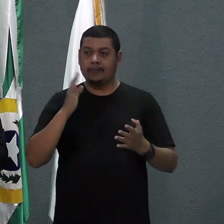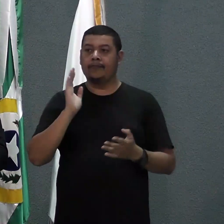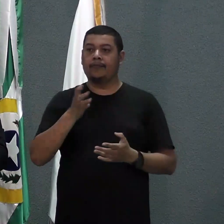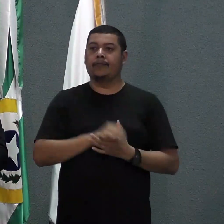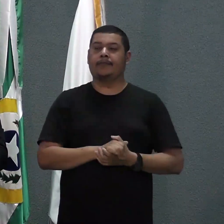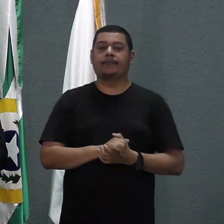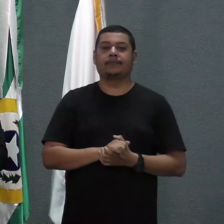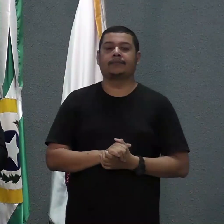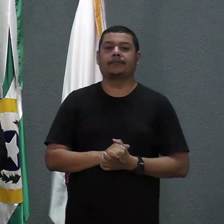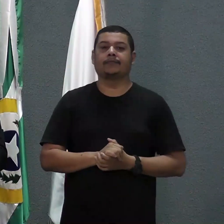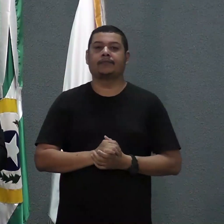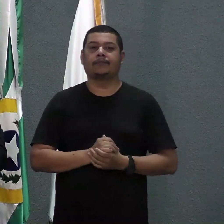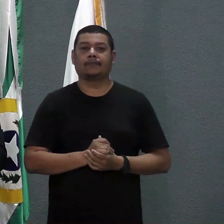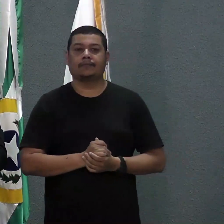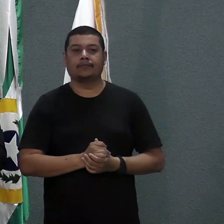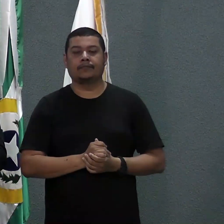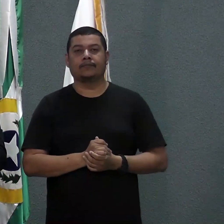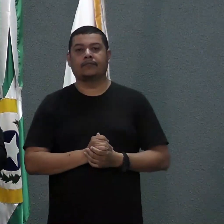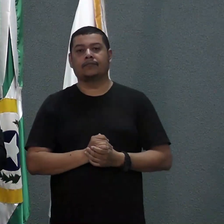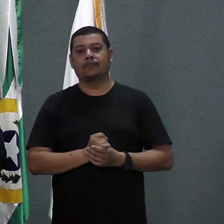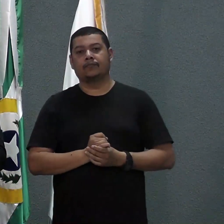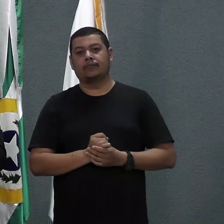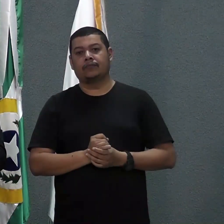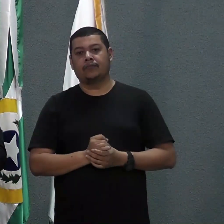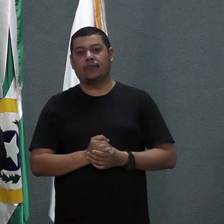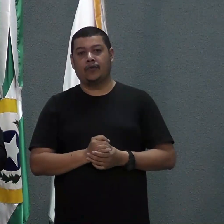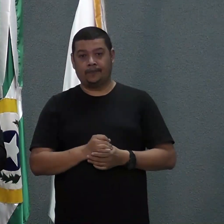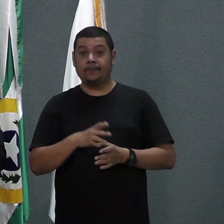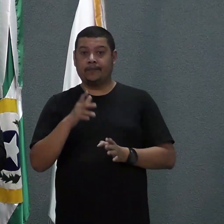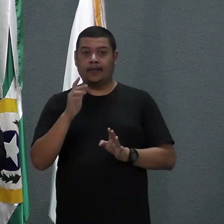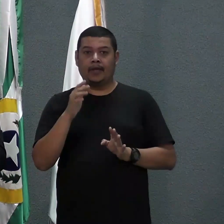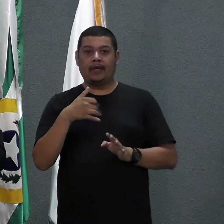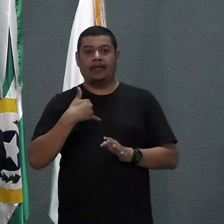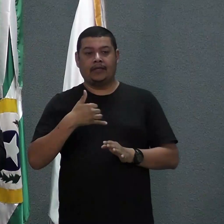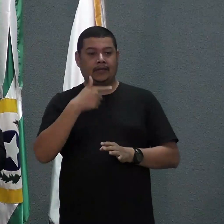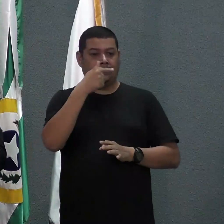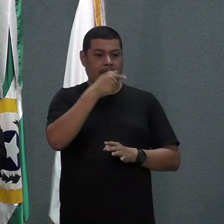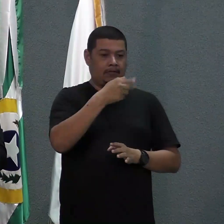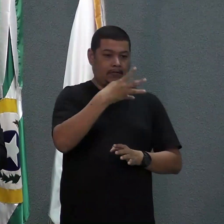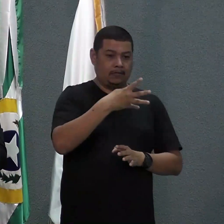Dessa vez, de 74, 73 anos, será amanhã,